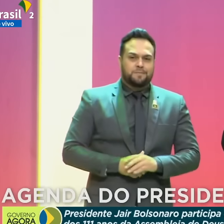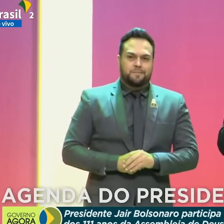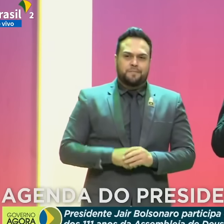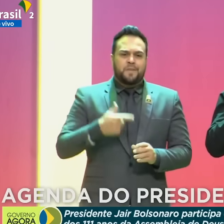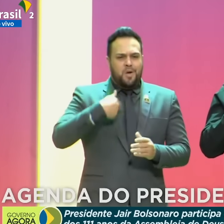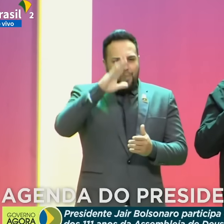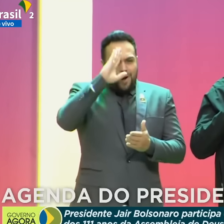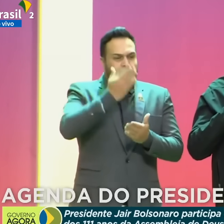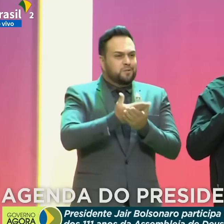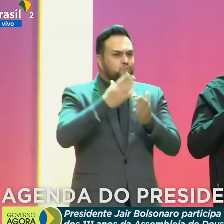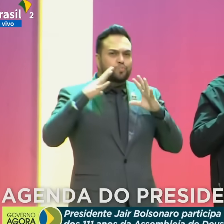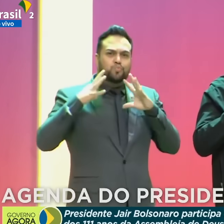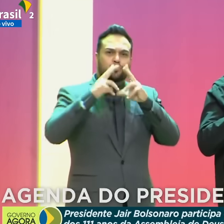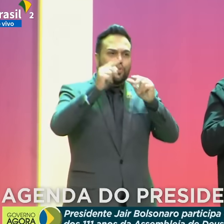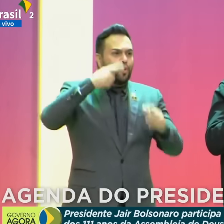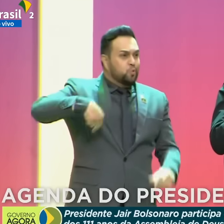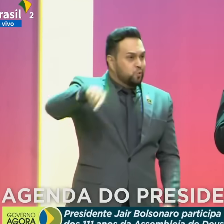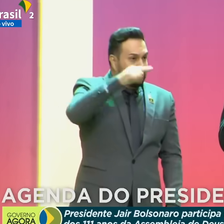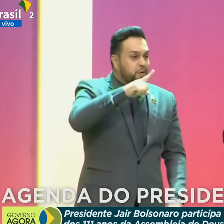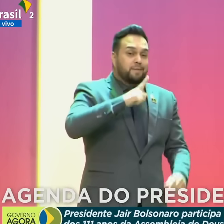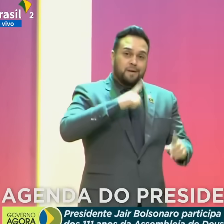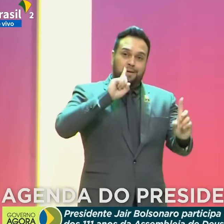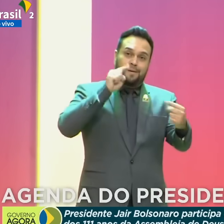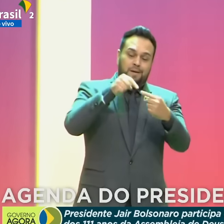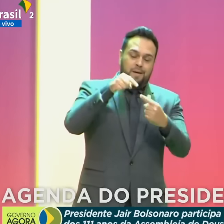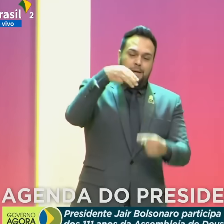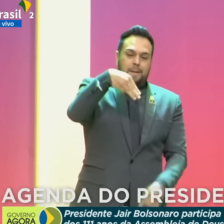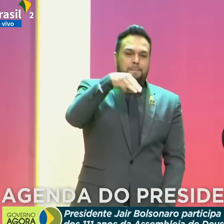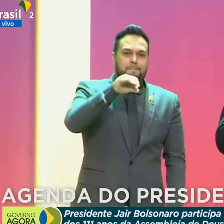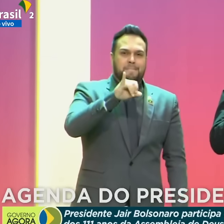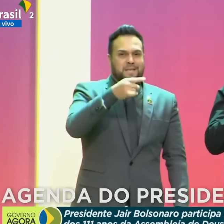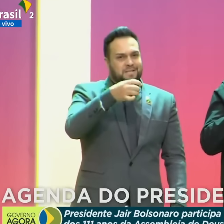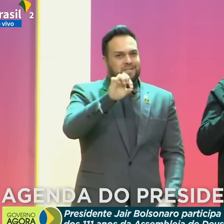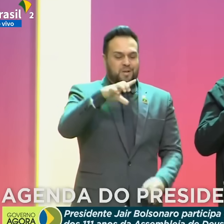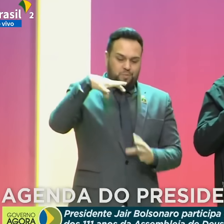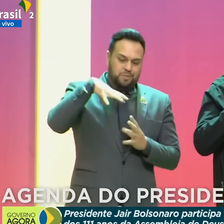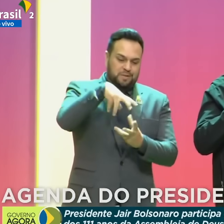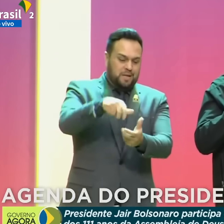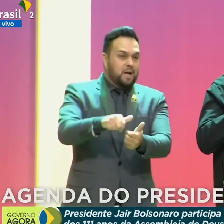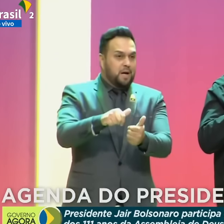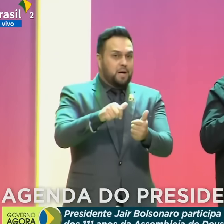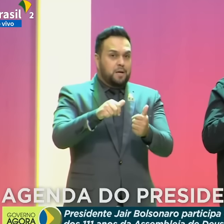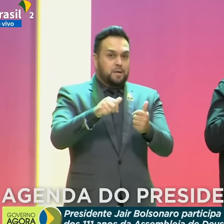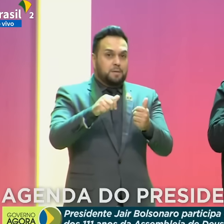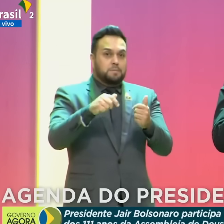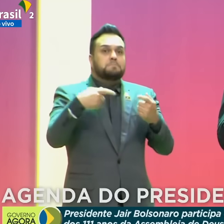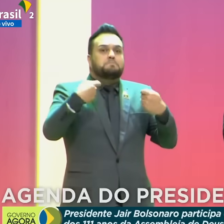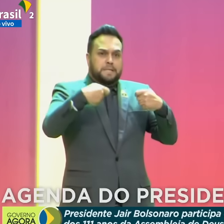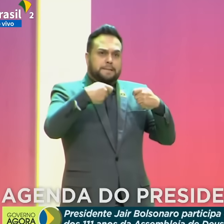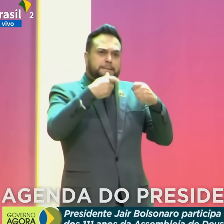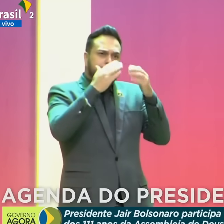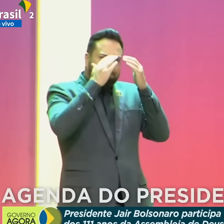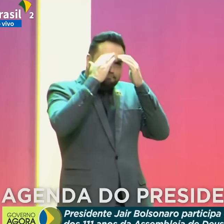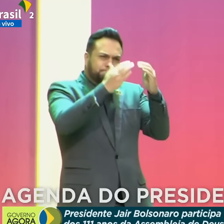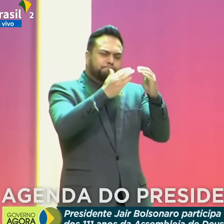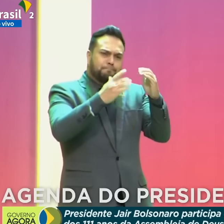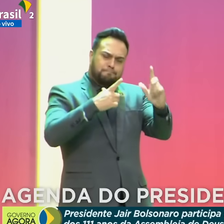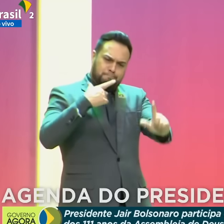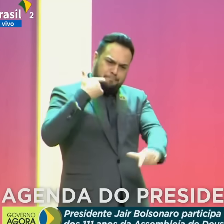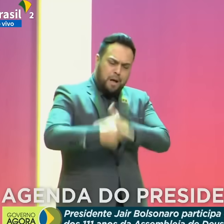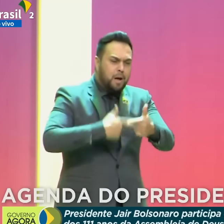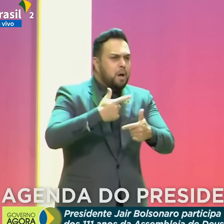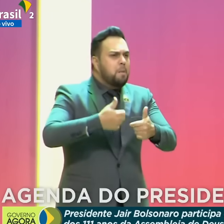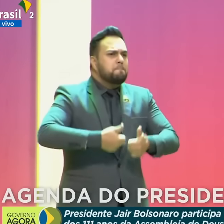Creio que todos nós temos uma missão nessa terra e devemos cumpri-la da melhor maneira possível.